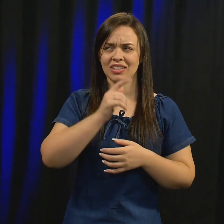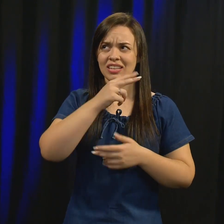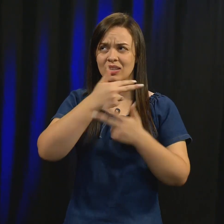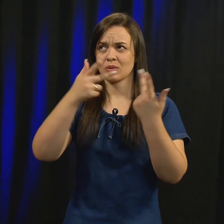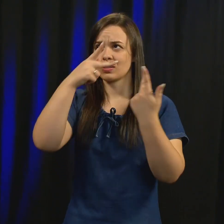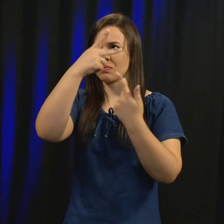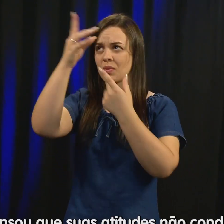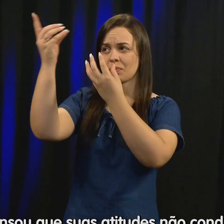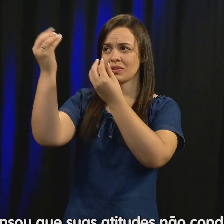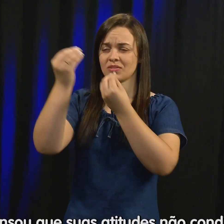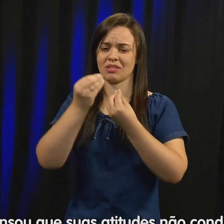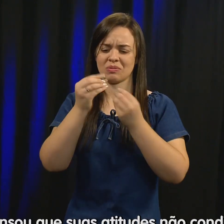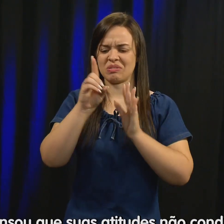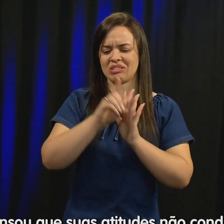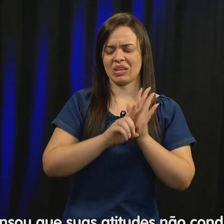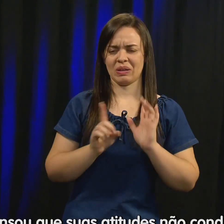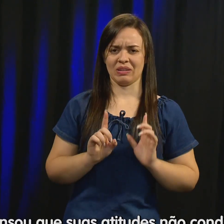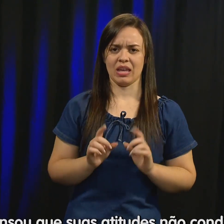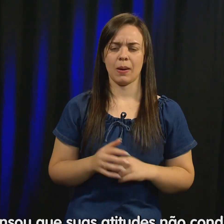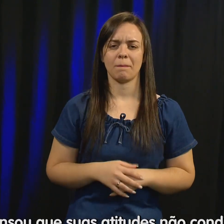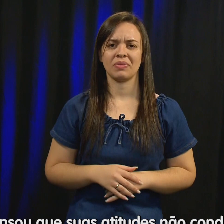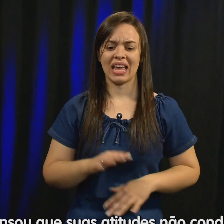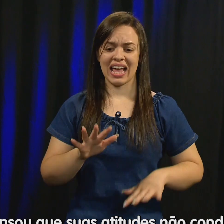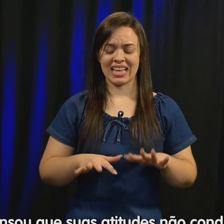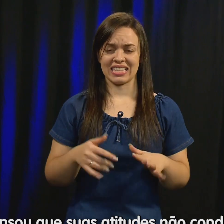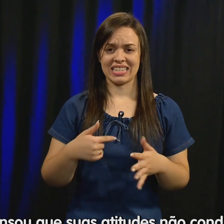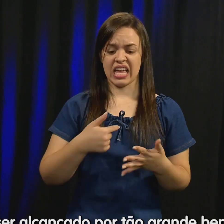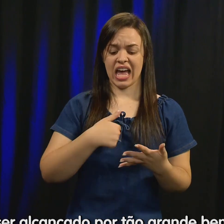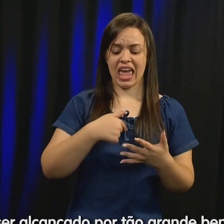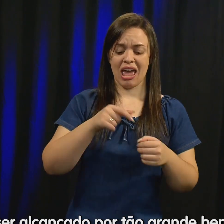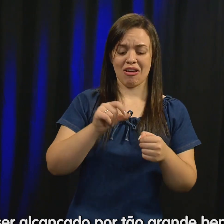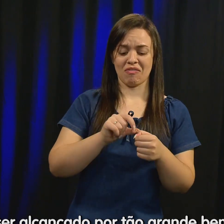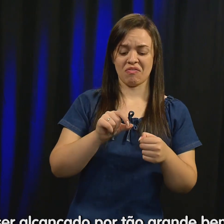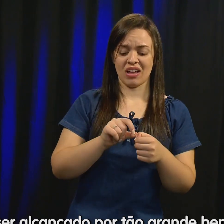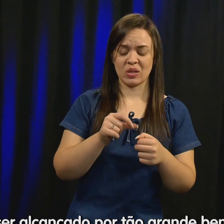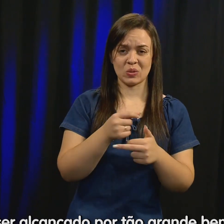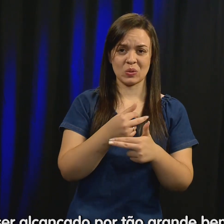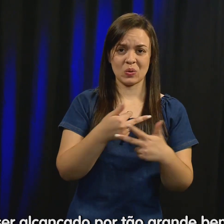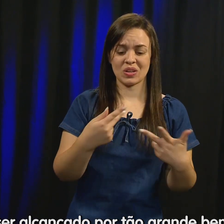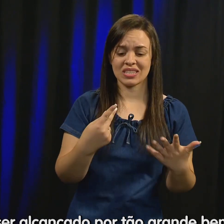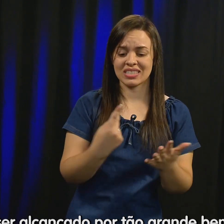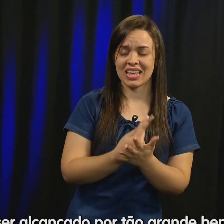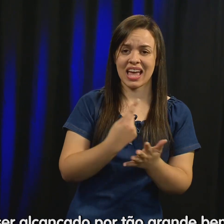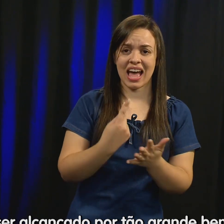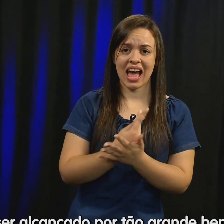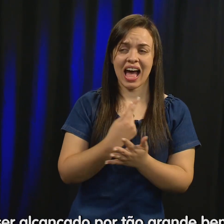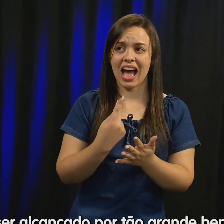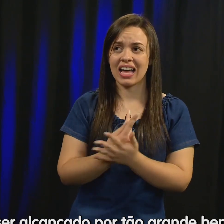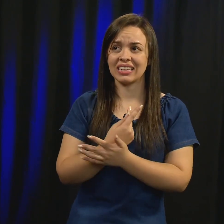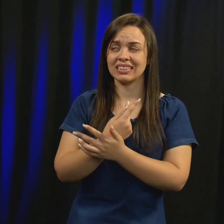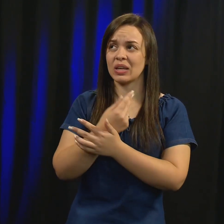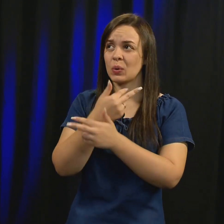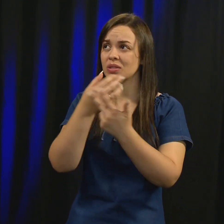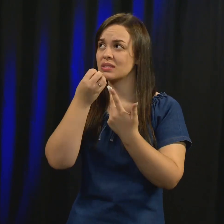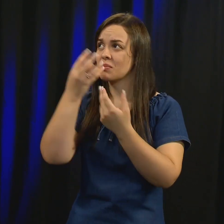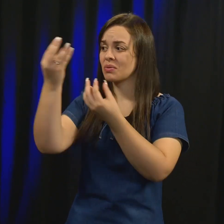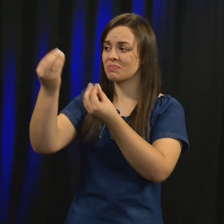divinas. Já pensou que suas atitudes não condizem para ser alcançado por tão grande